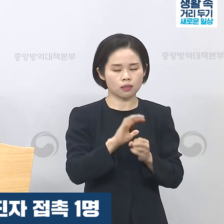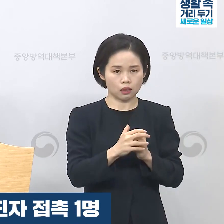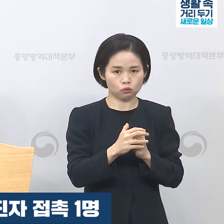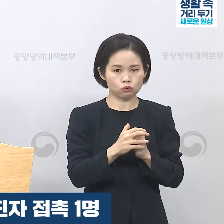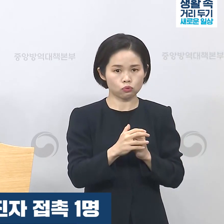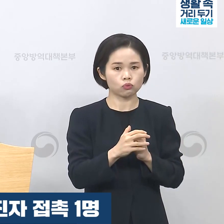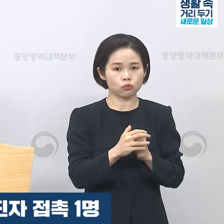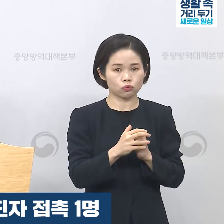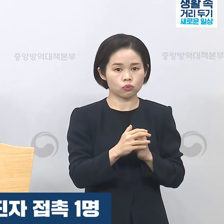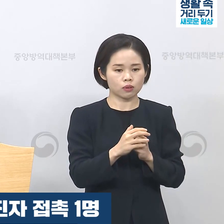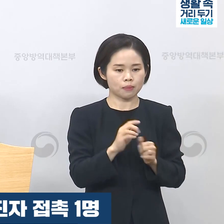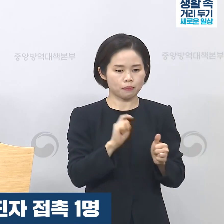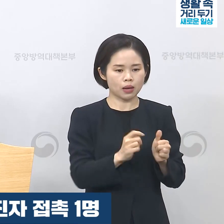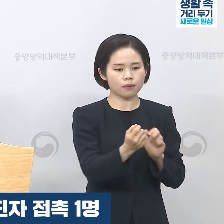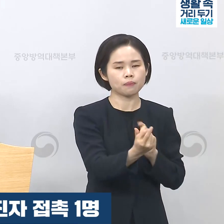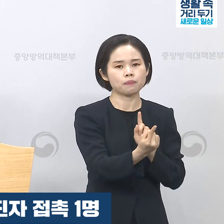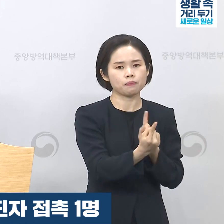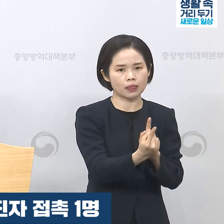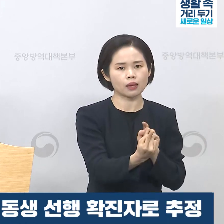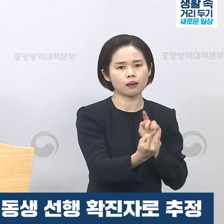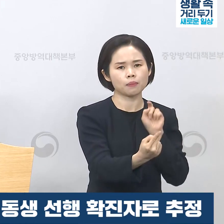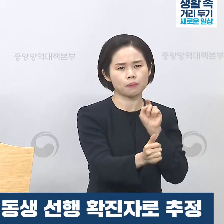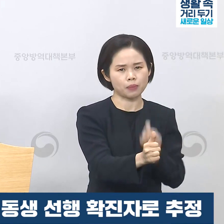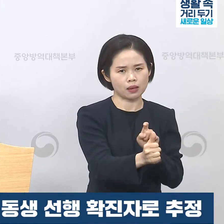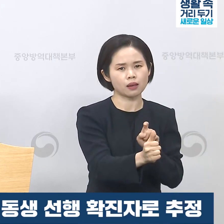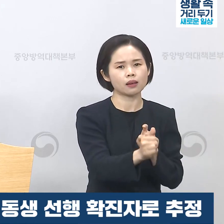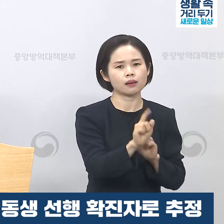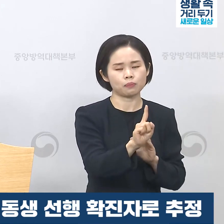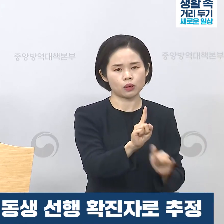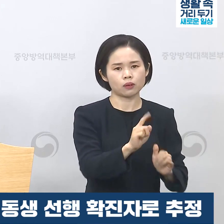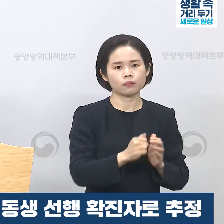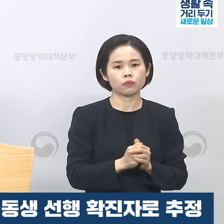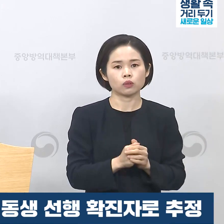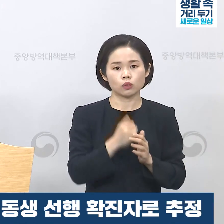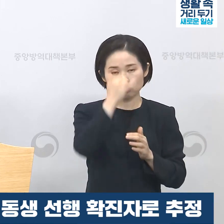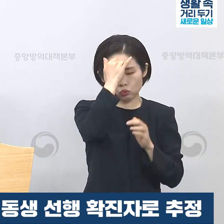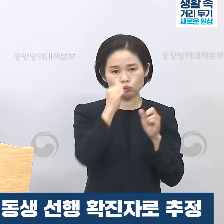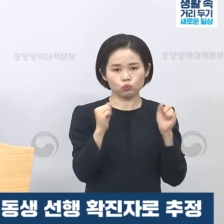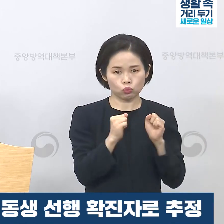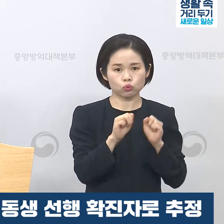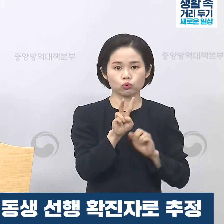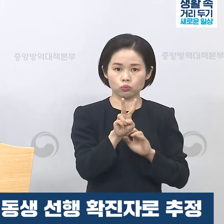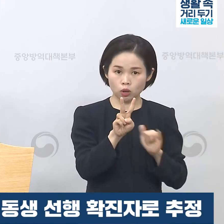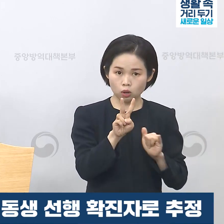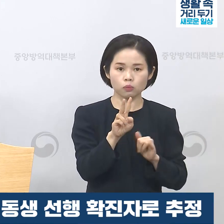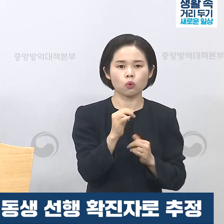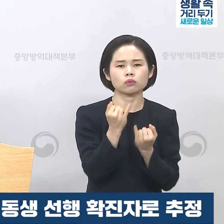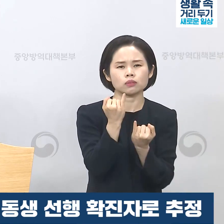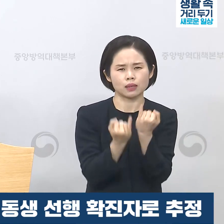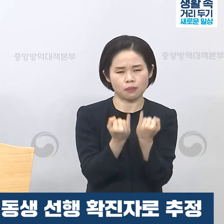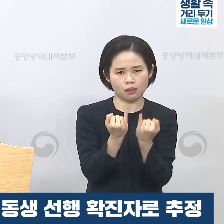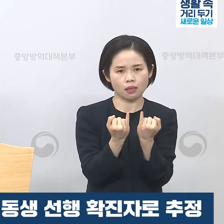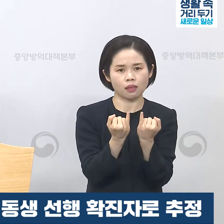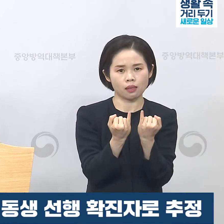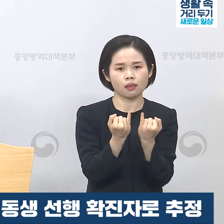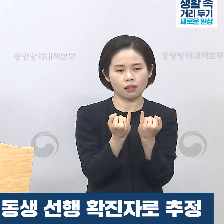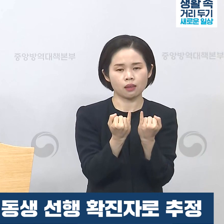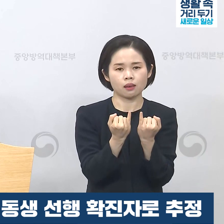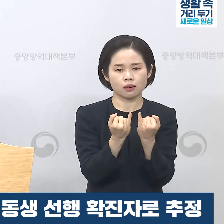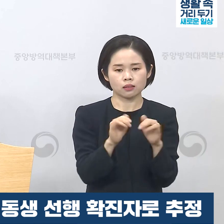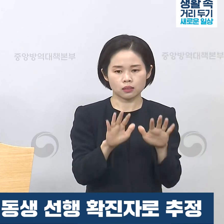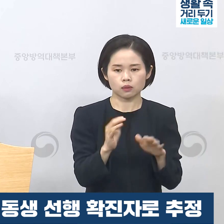지역의 확진자 접촉자가 1명이었습니다. 충북 지역 사례 2명은 자매로 현재까지 조사한